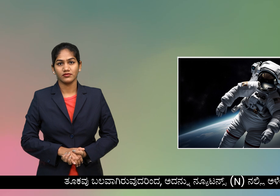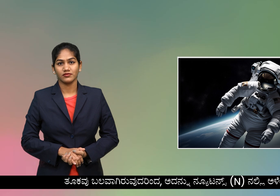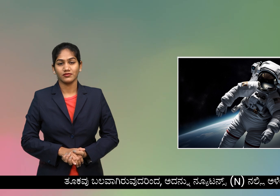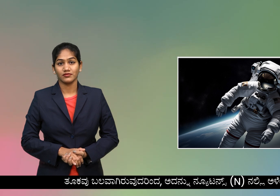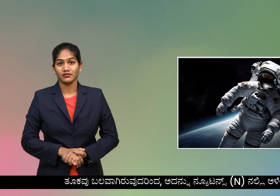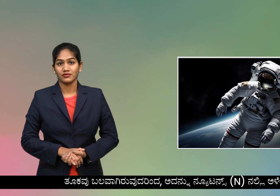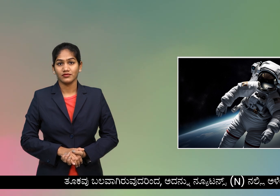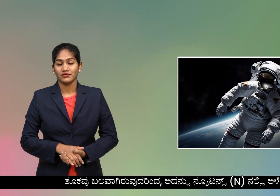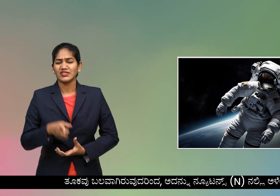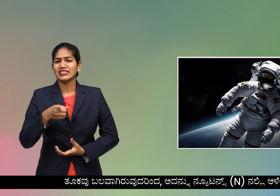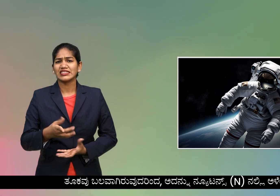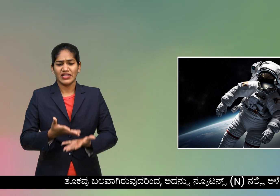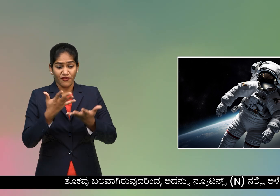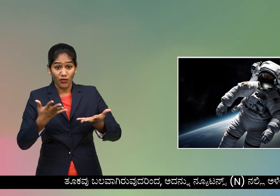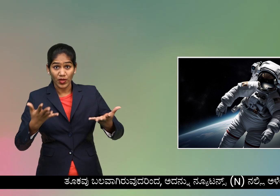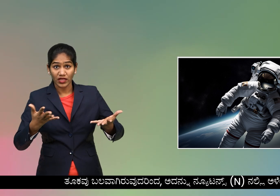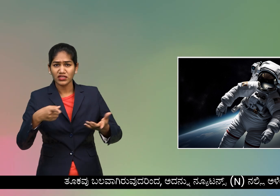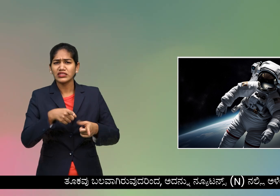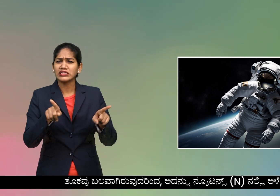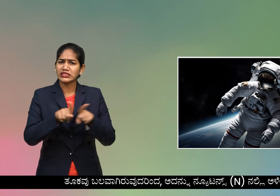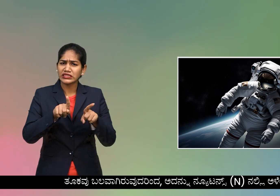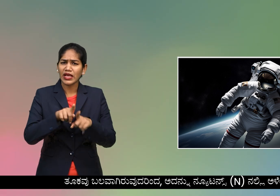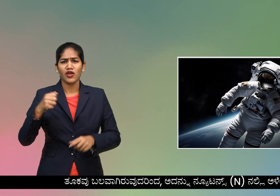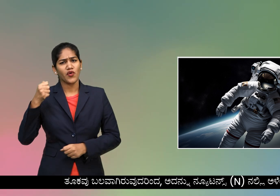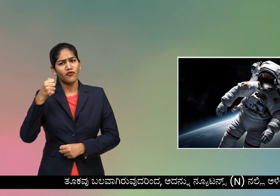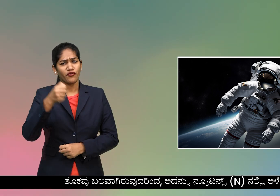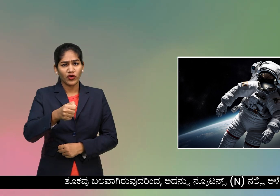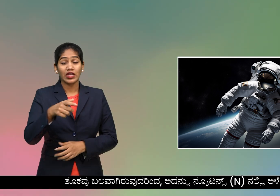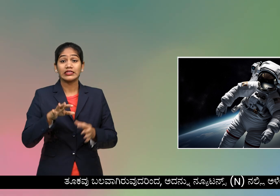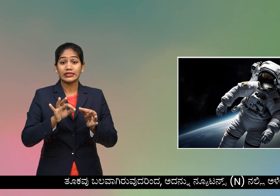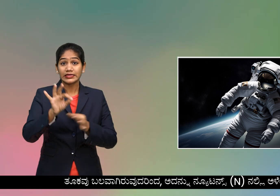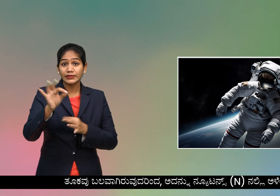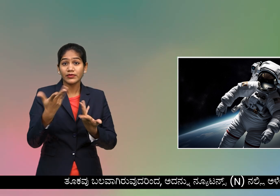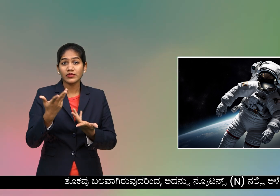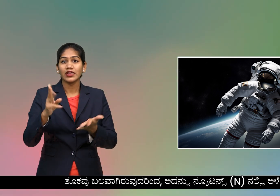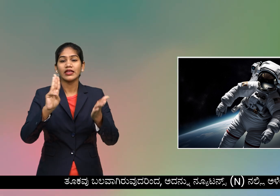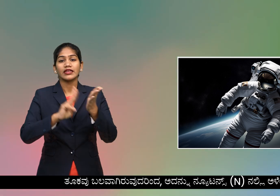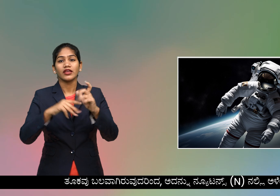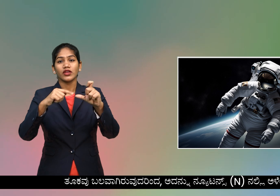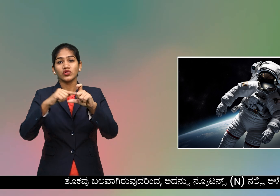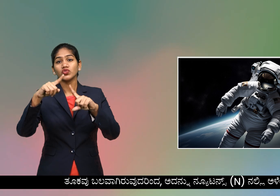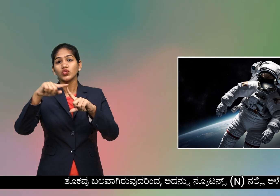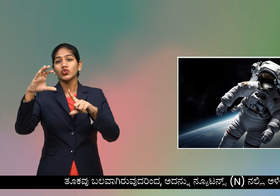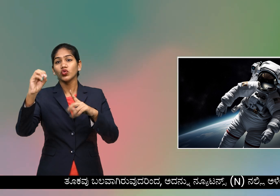ತೂಕವು ಬಲವಾಗಿರುವುದರಿಂದ ಅದನ್ನು ನ್ಯೂಟನ್ಸ್ n ನಲ್ಲಿ ಅಳೆಯಲಾಗುತ್ತದೆ.